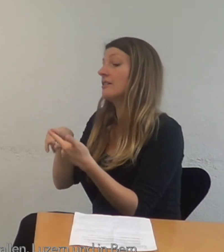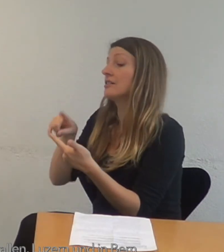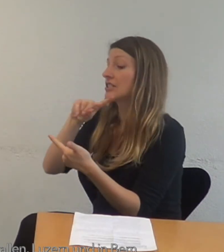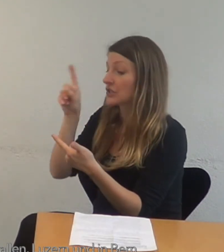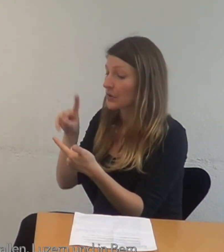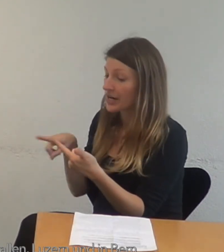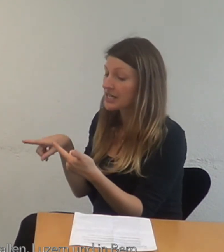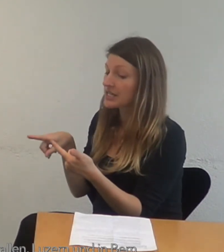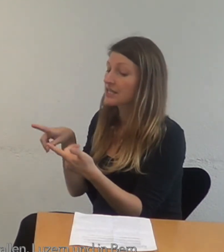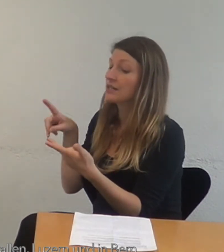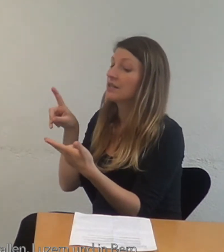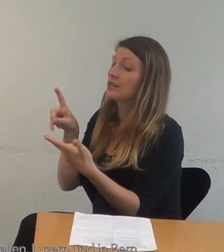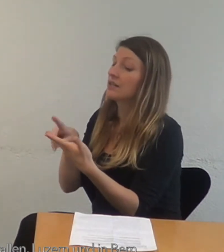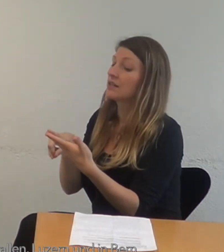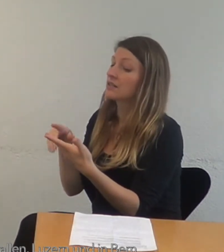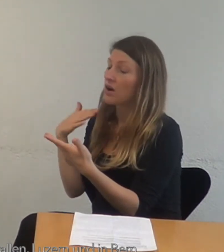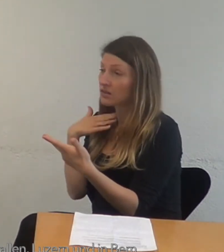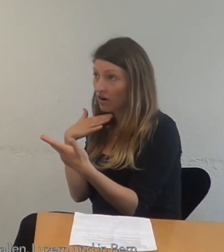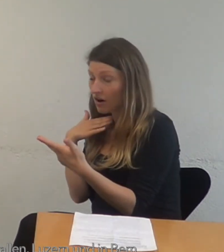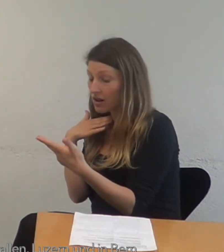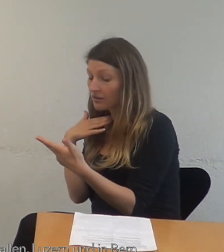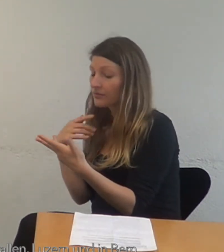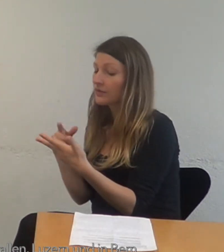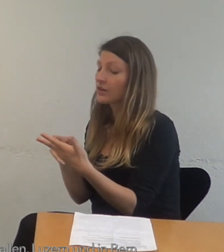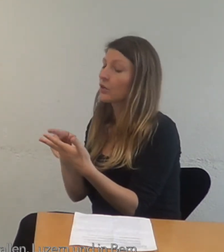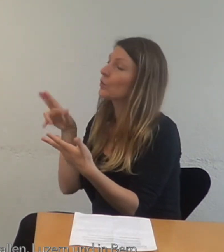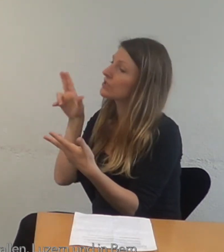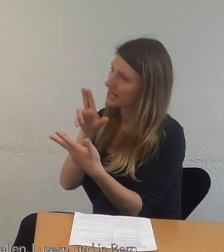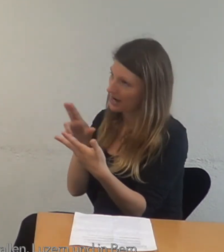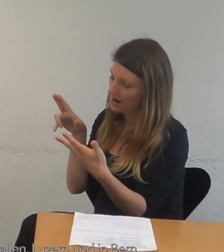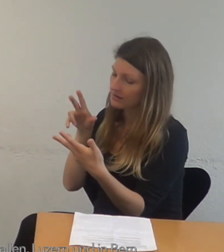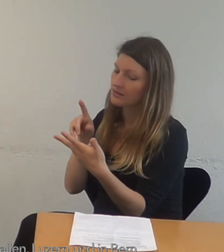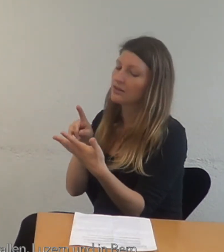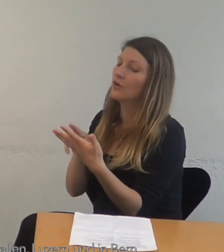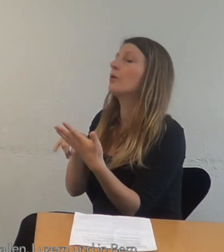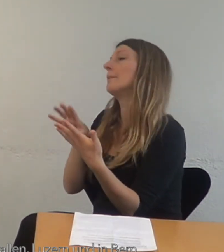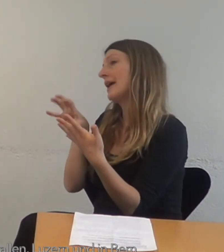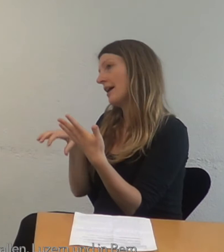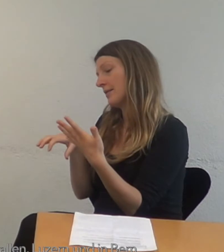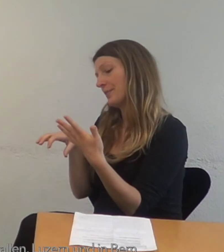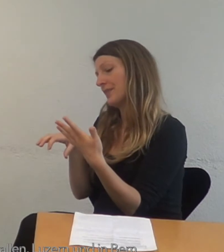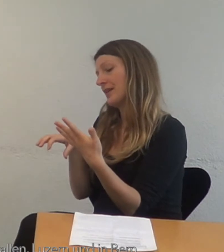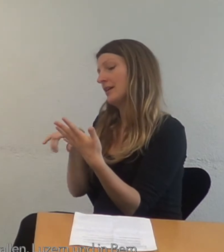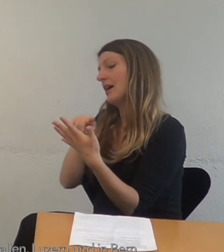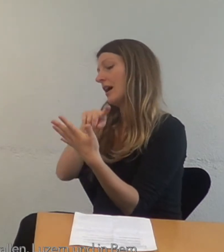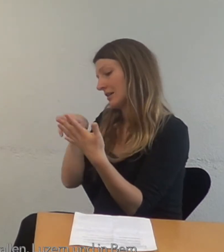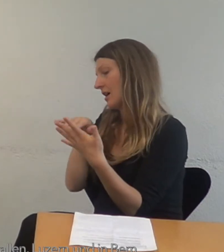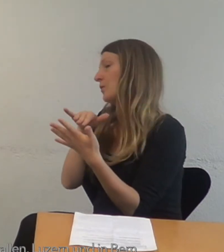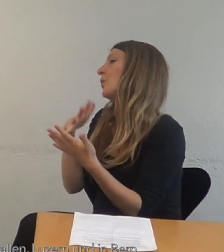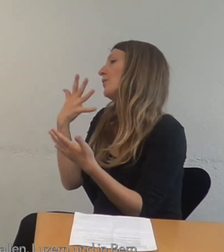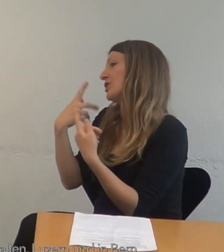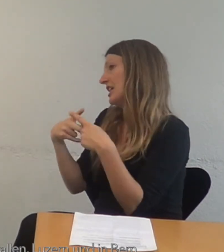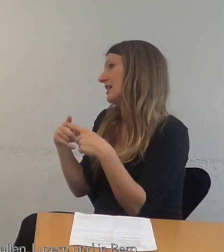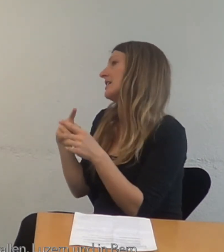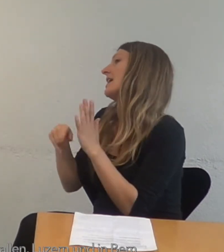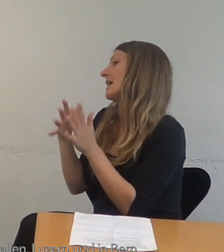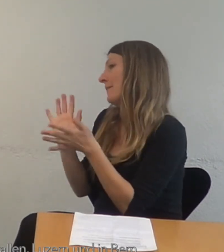in Zürich, Sagan, Museum und Bern hat da 5 verschiedene Dialekte